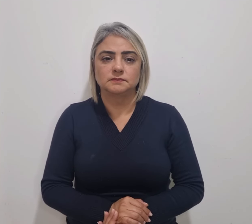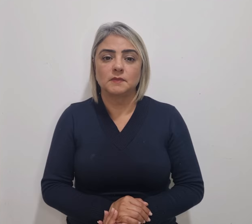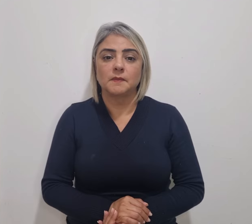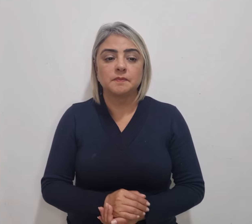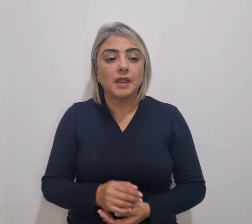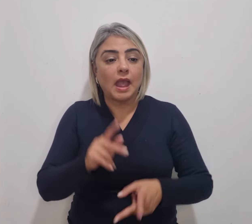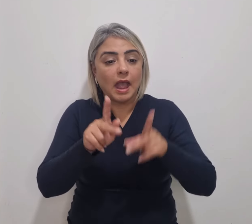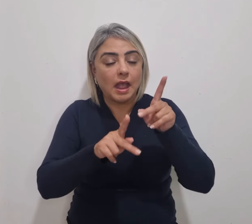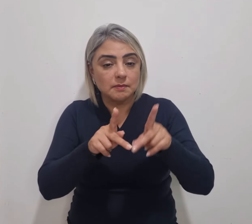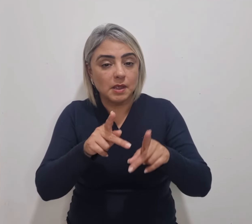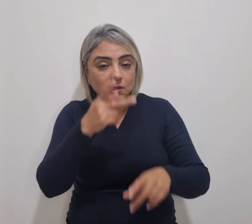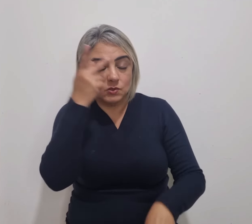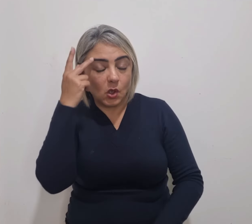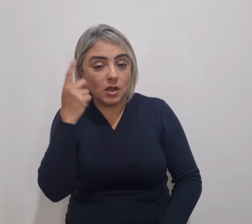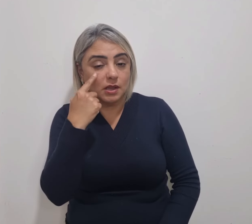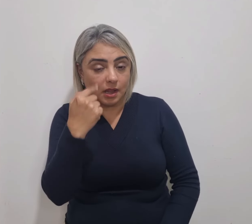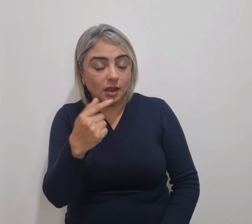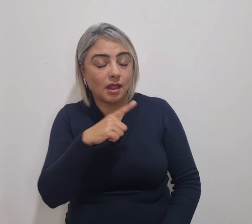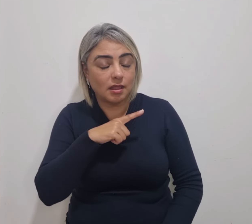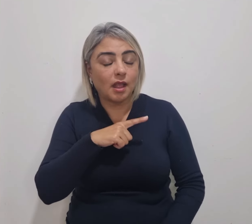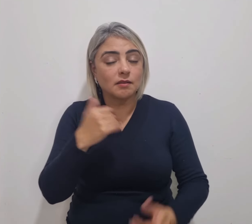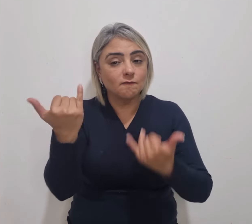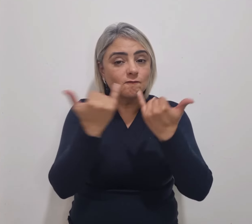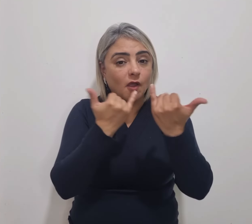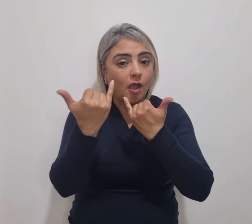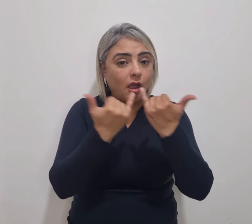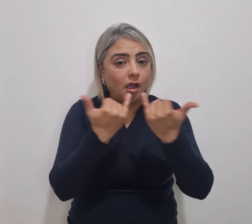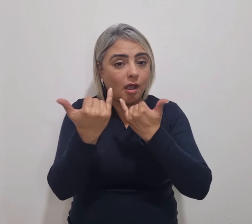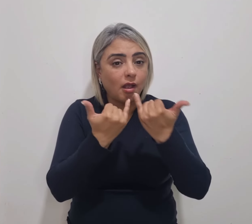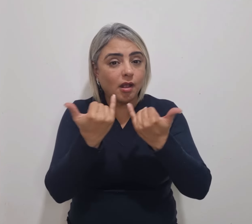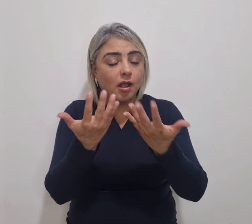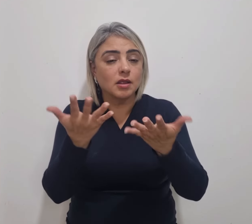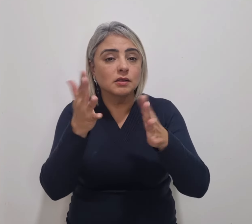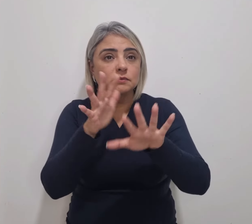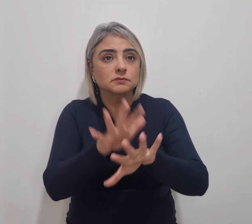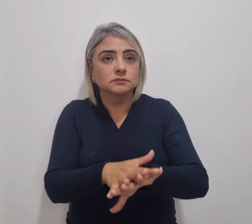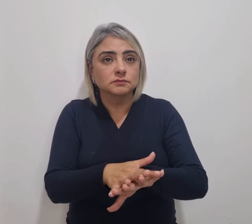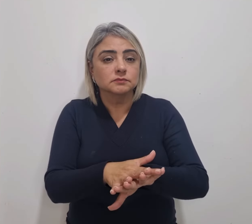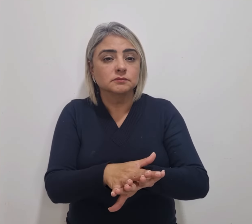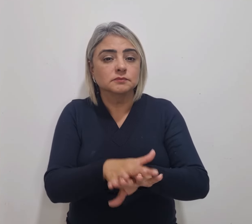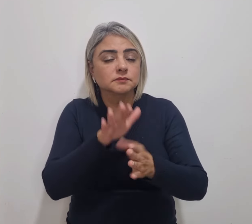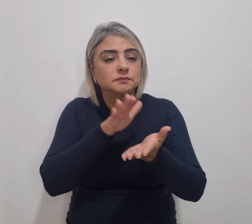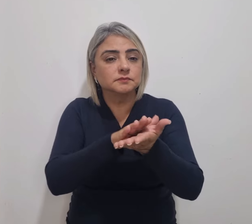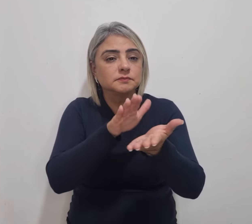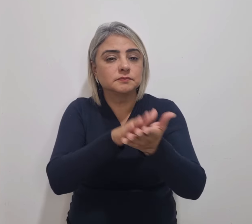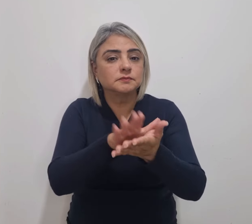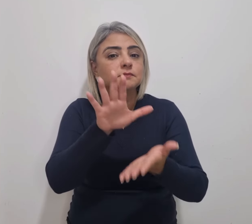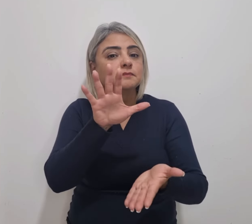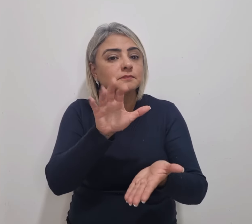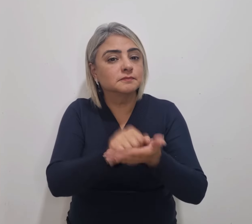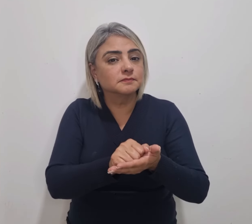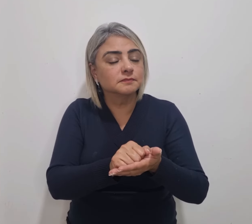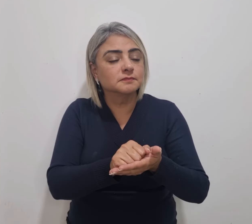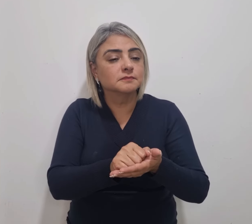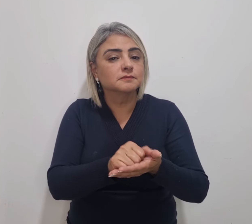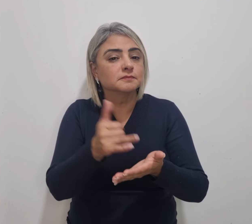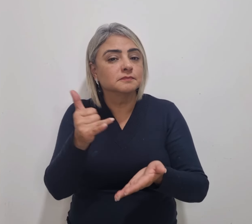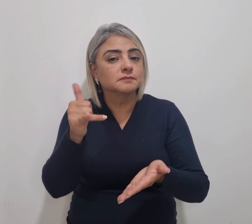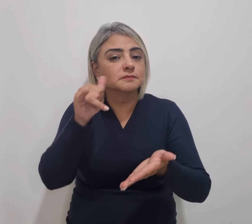interessado pode obter informações sobre inclusão, publicações sólidas, aplicativos e